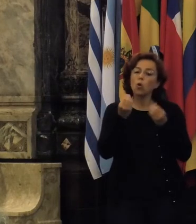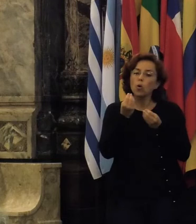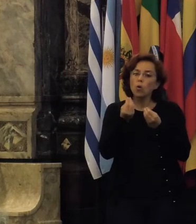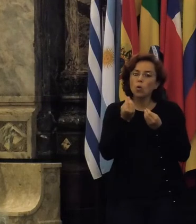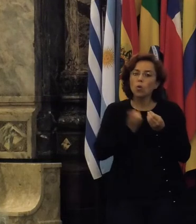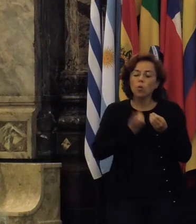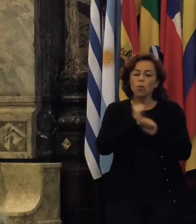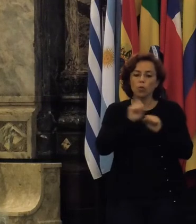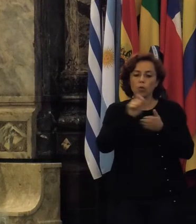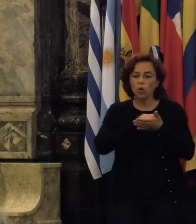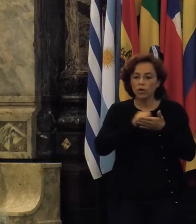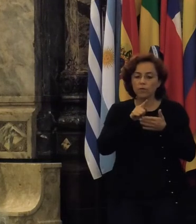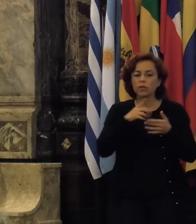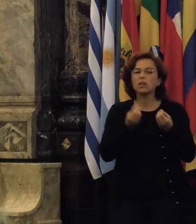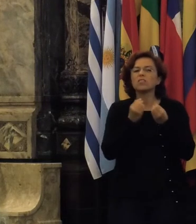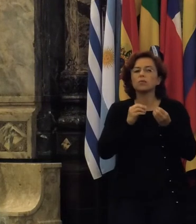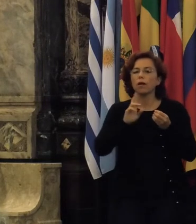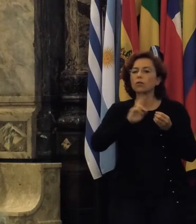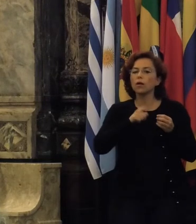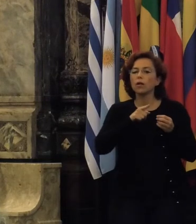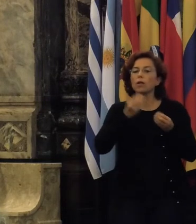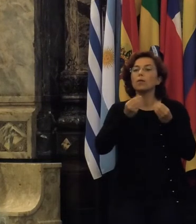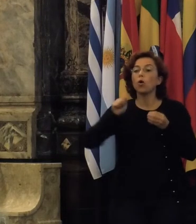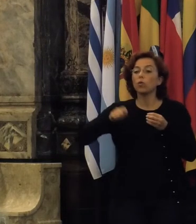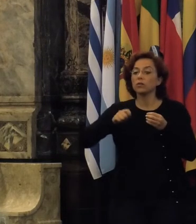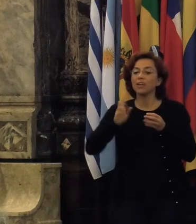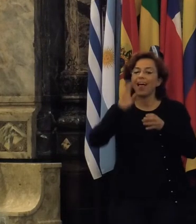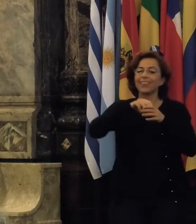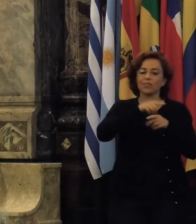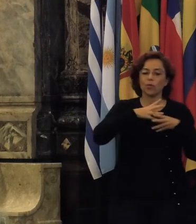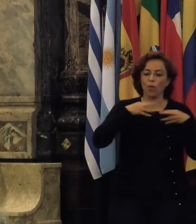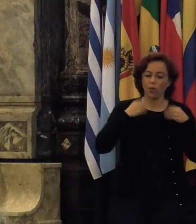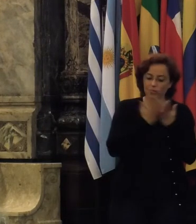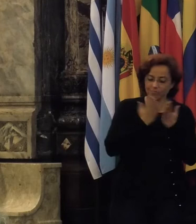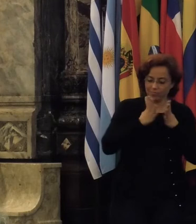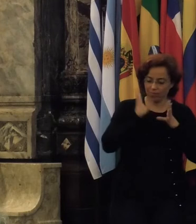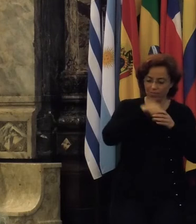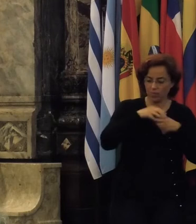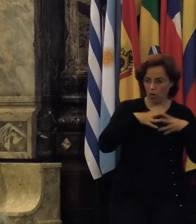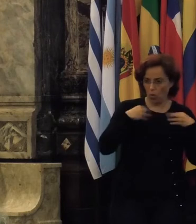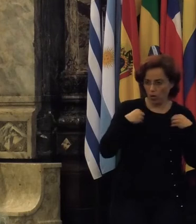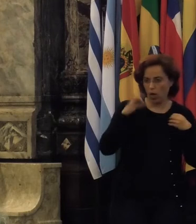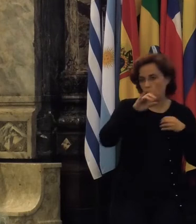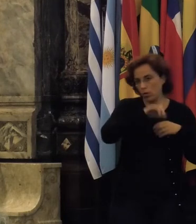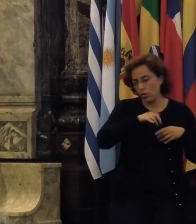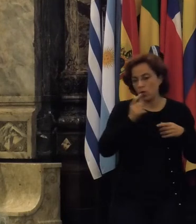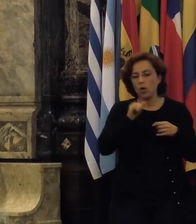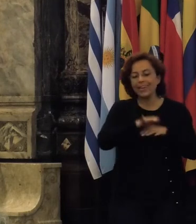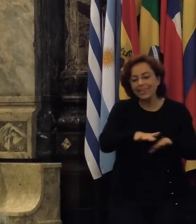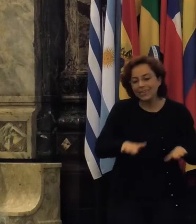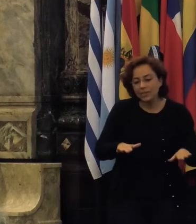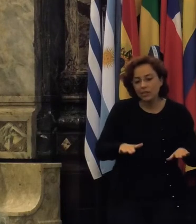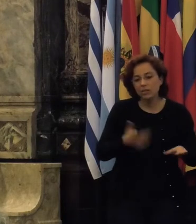escribir el impacto de las medidas judiciales en la escolaridad, cuando nosotros detectamos que es una de las cosas que un niño